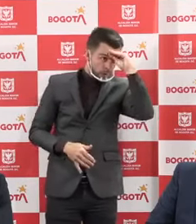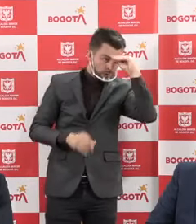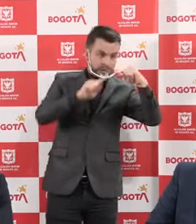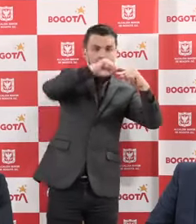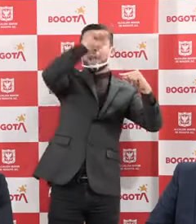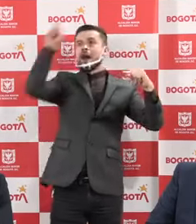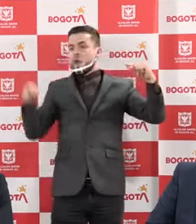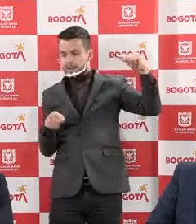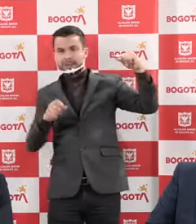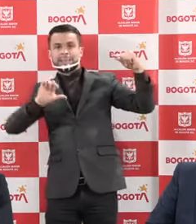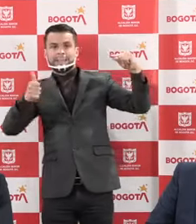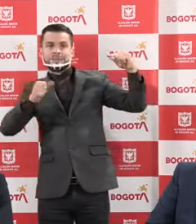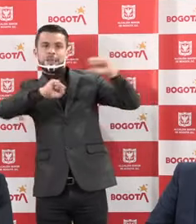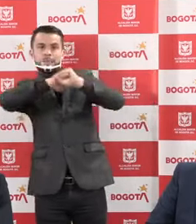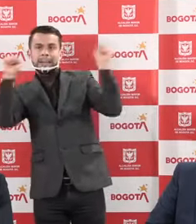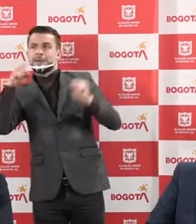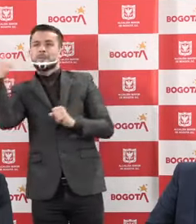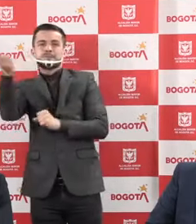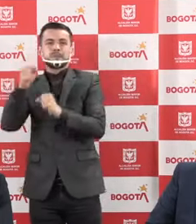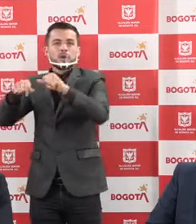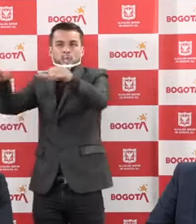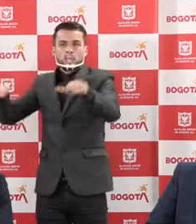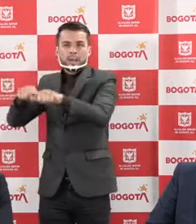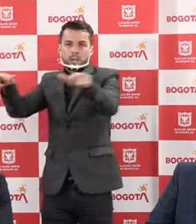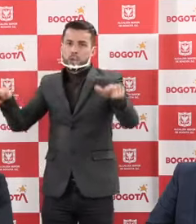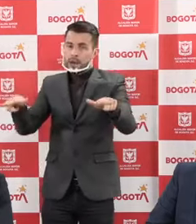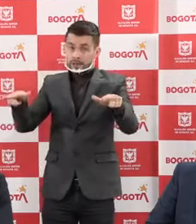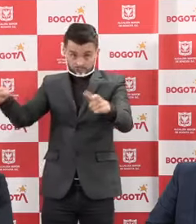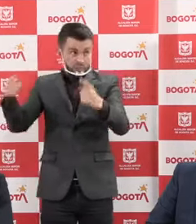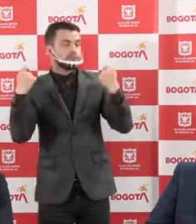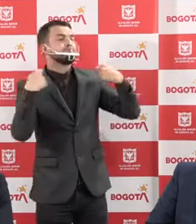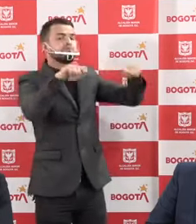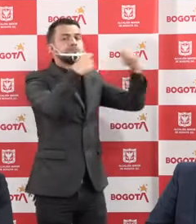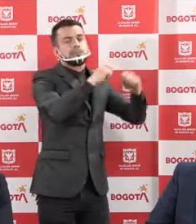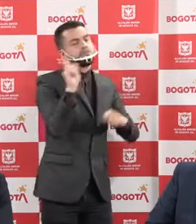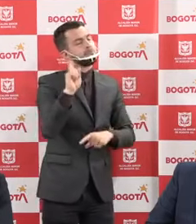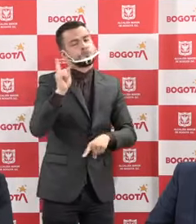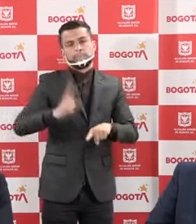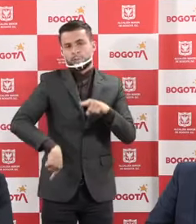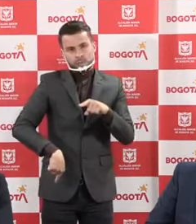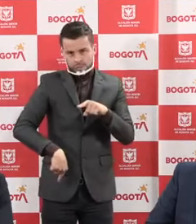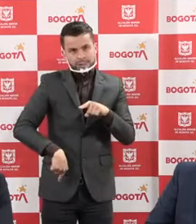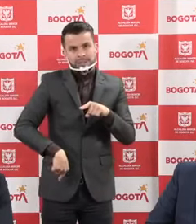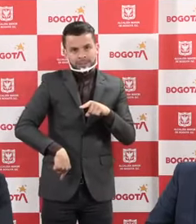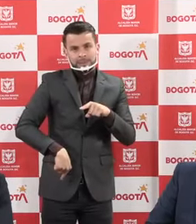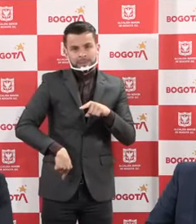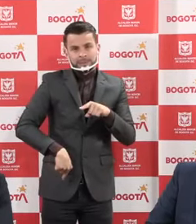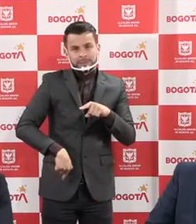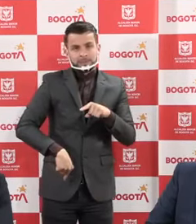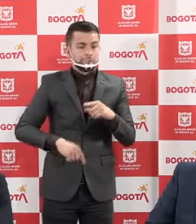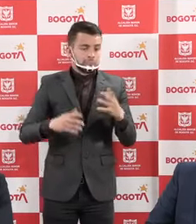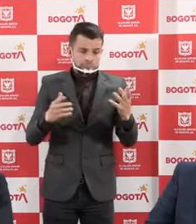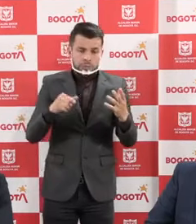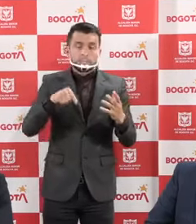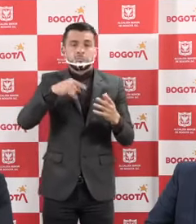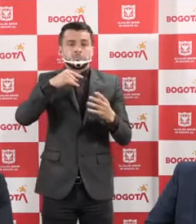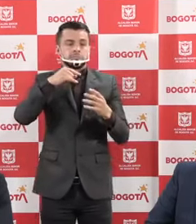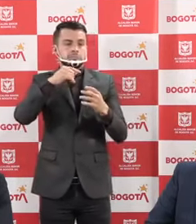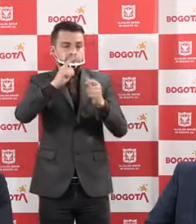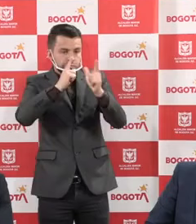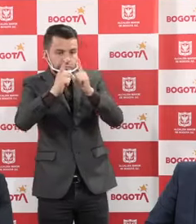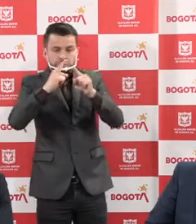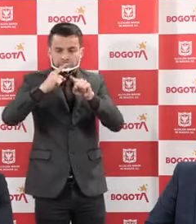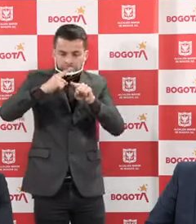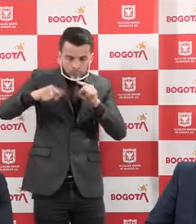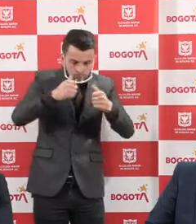en todos los establecimientos de comercio en ese horario no podrán en ningún caso vender vender alcohol frente